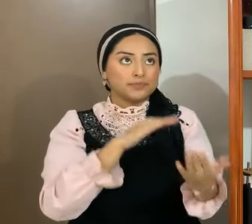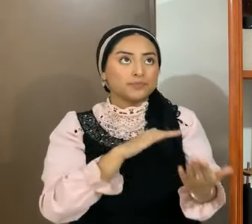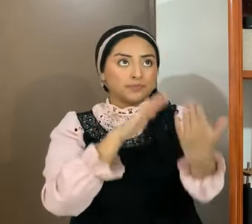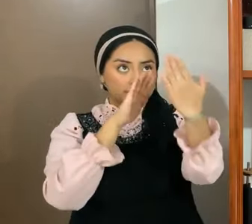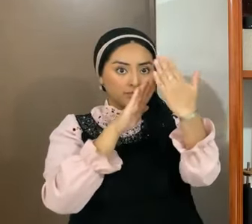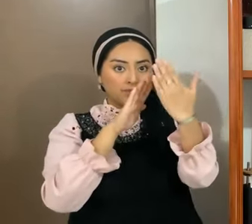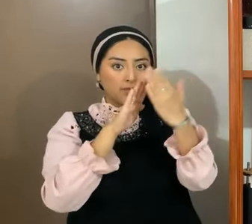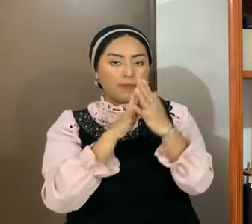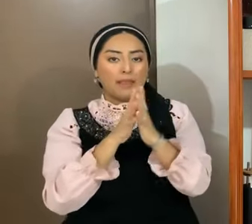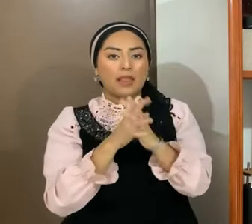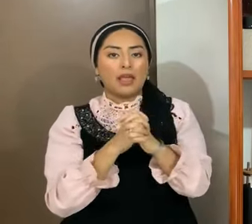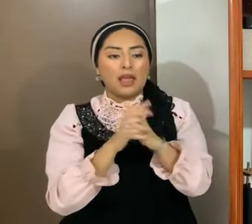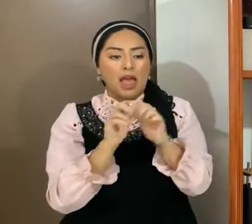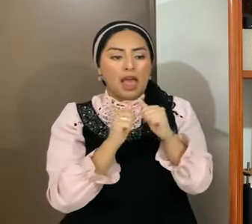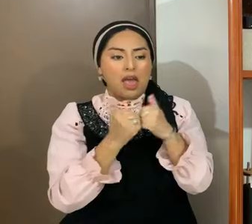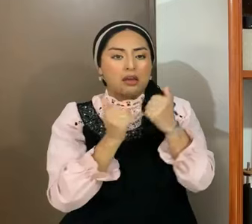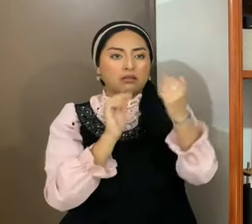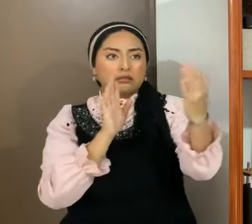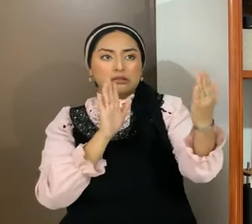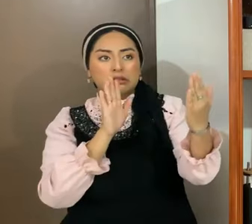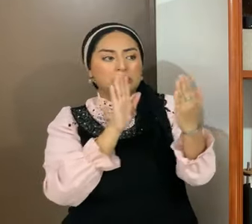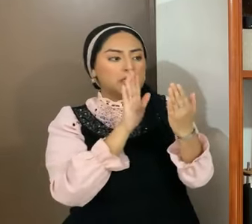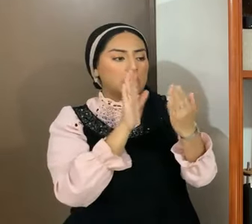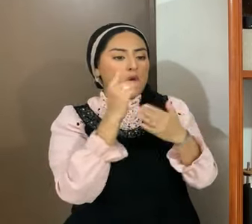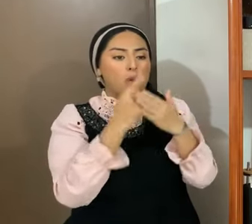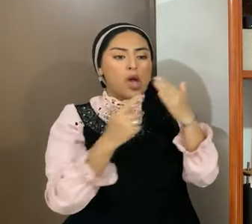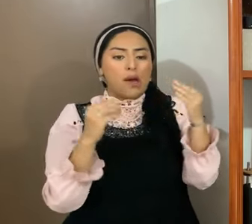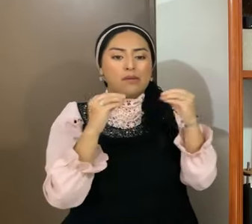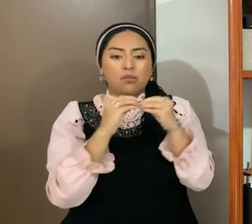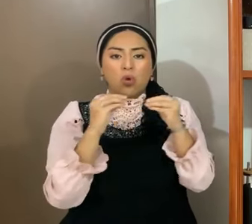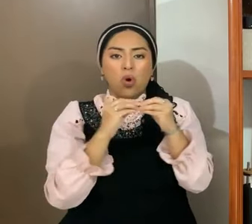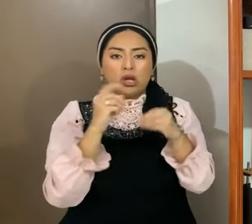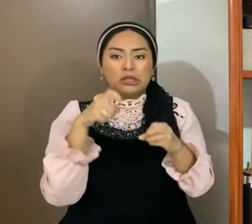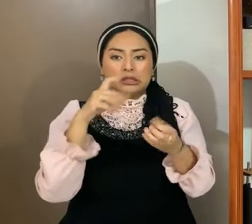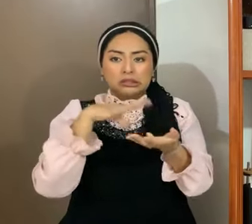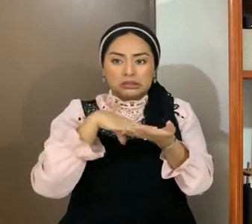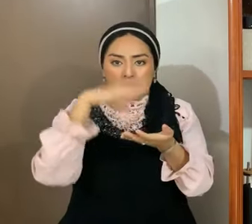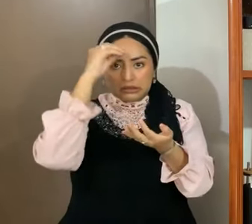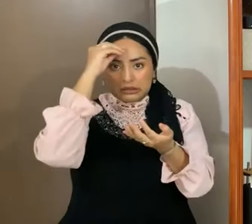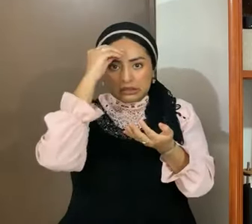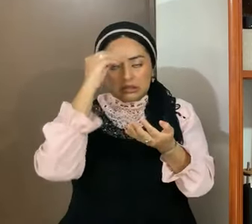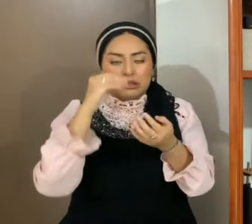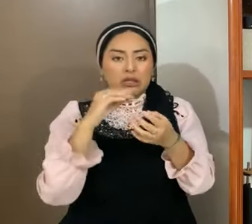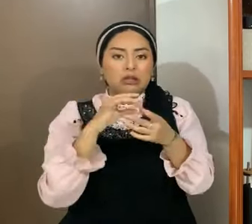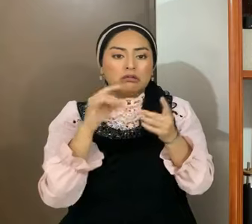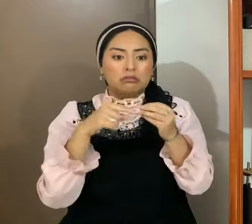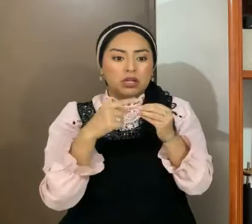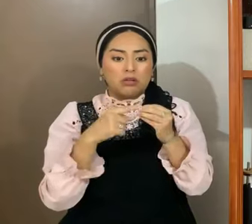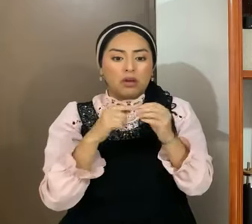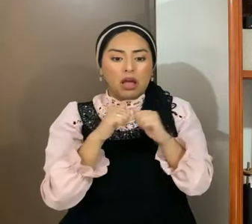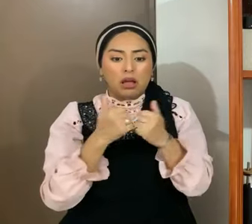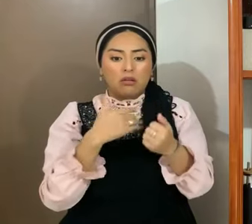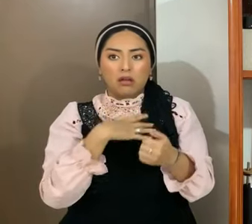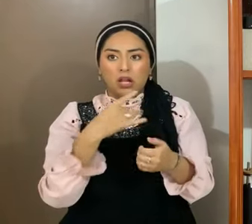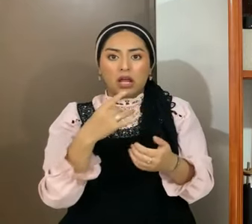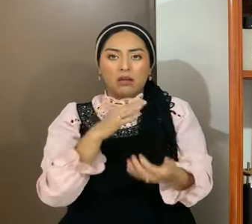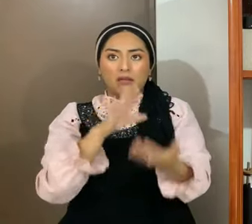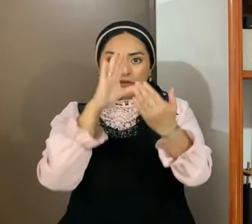ellos, cómo se iban a acercar, qué más debían saber acerca de cómo agradarle, porque